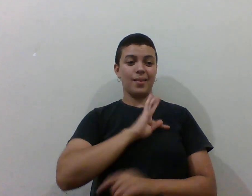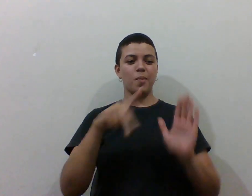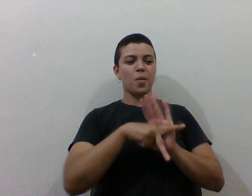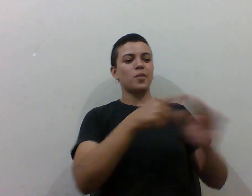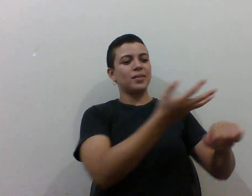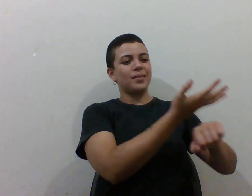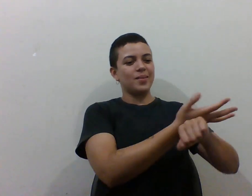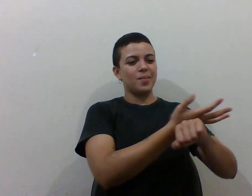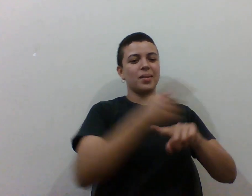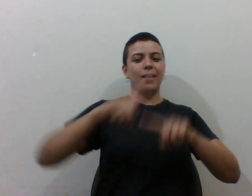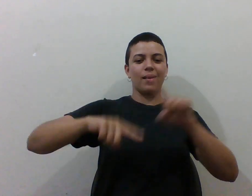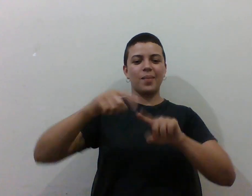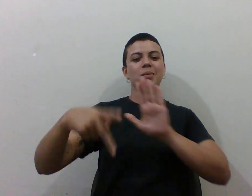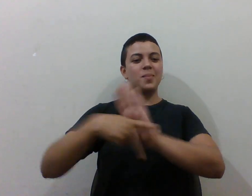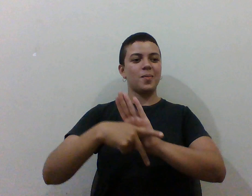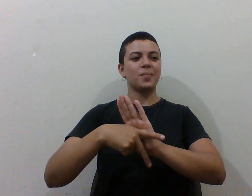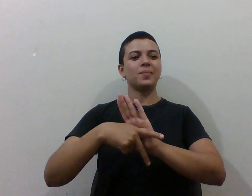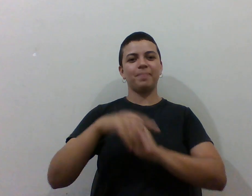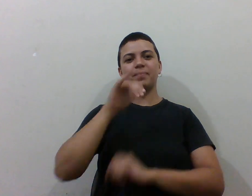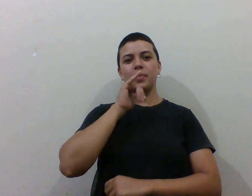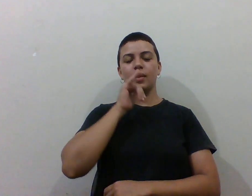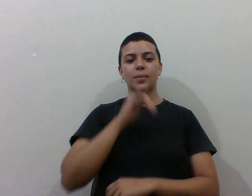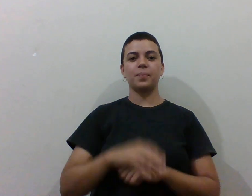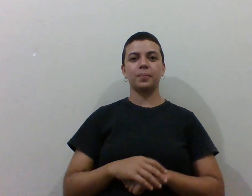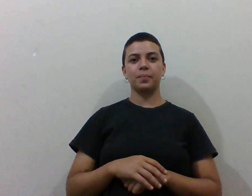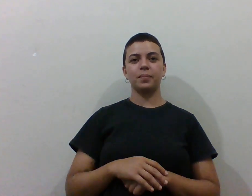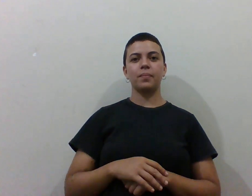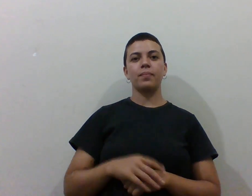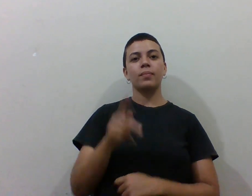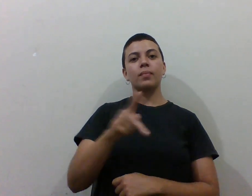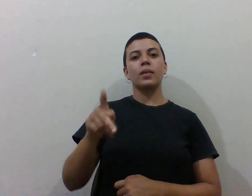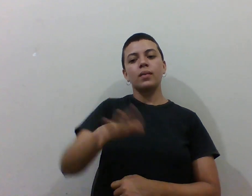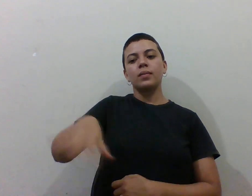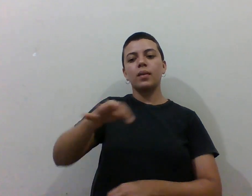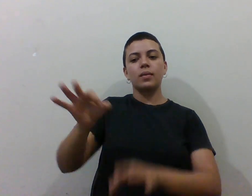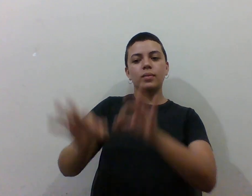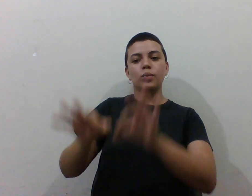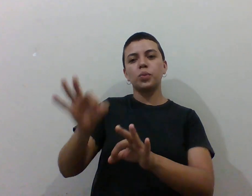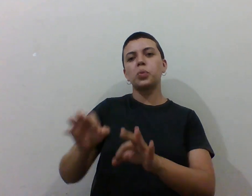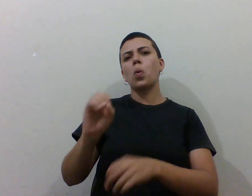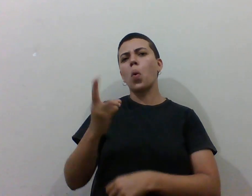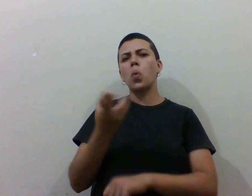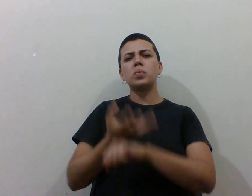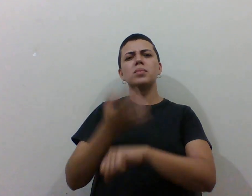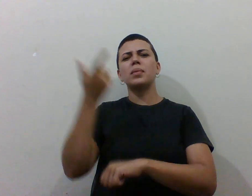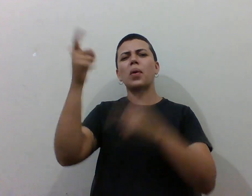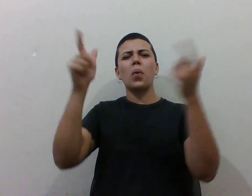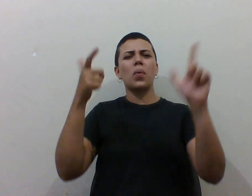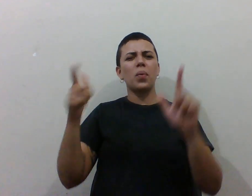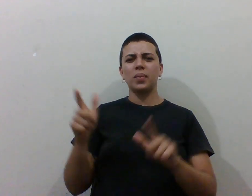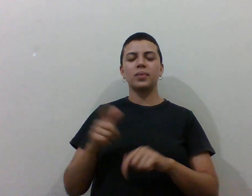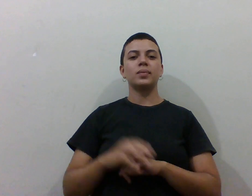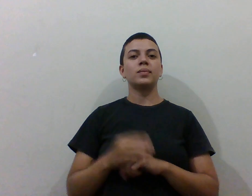gente pode ajudar esse professor que é do direito que é da medicina que é da pedagogia que é da geologia que é da engenharia a